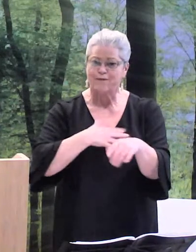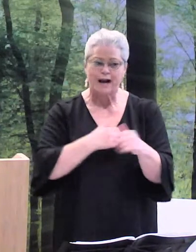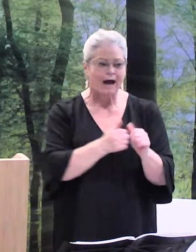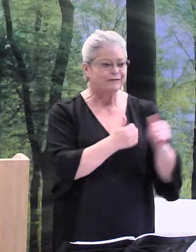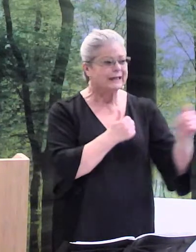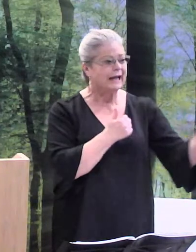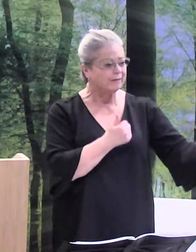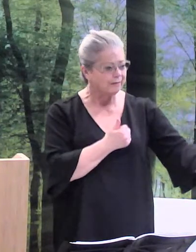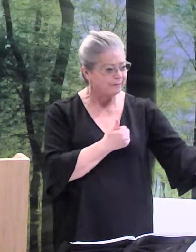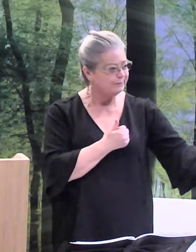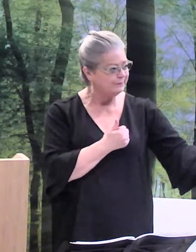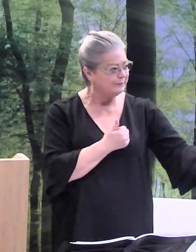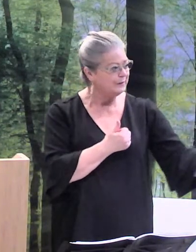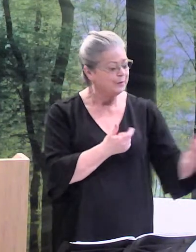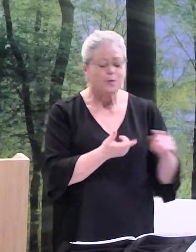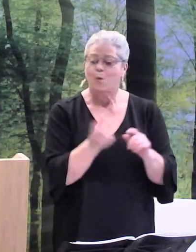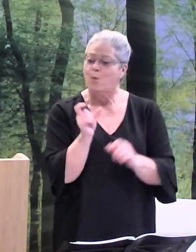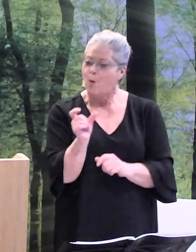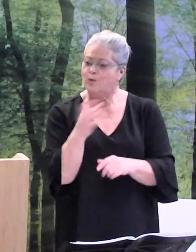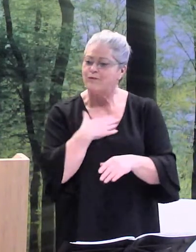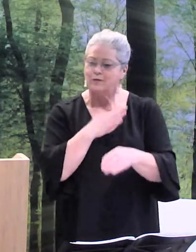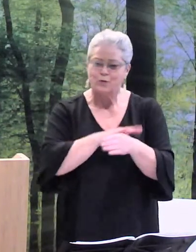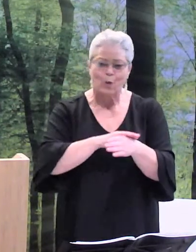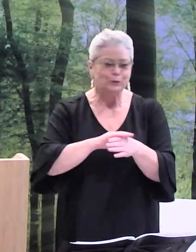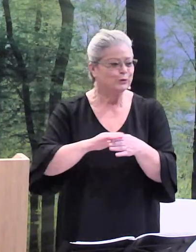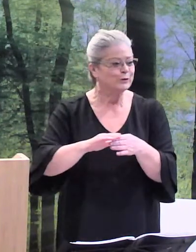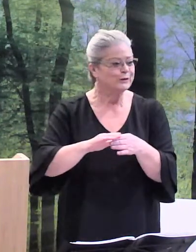afscheid en dit woord van troost.